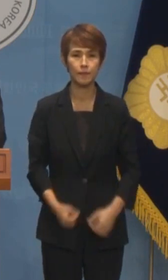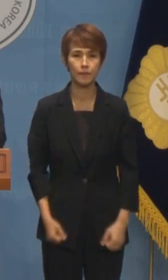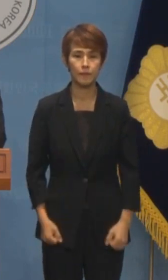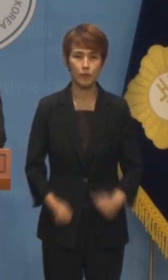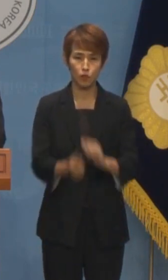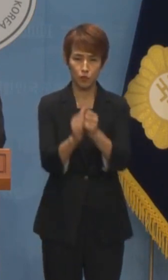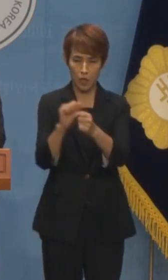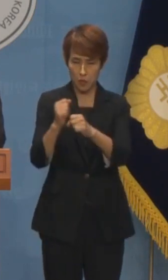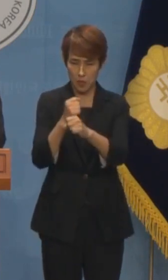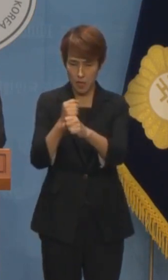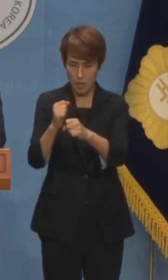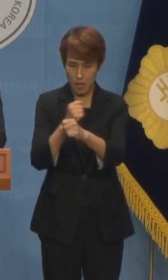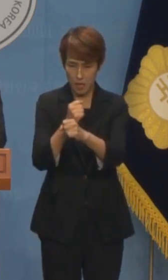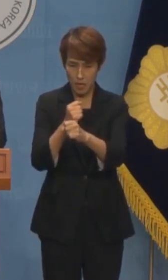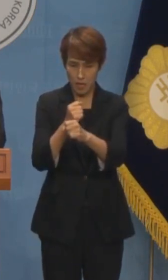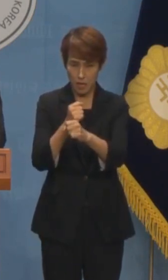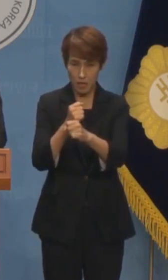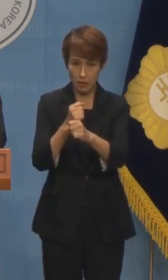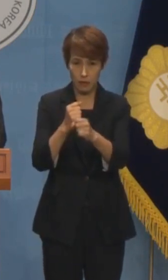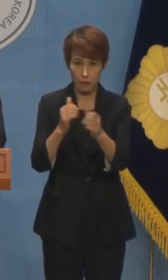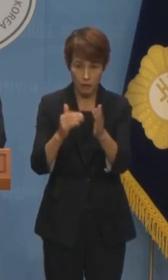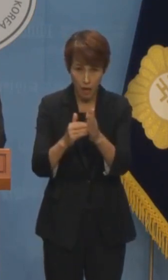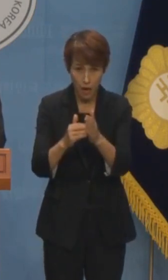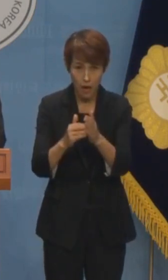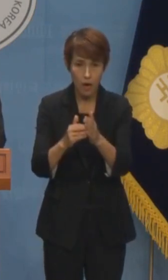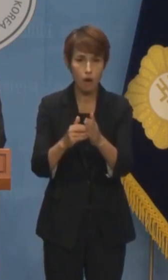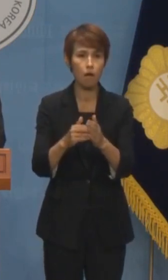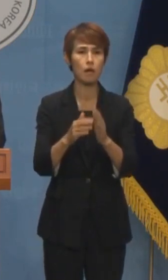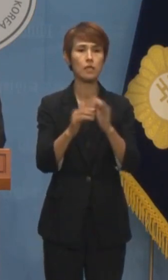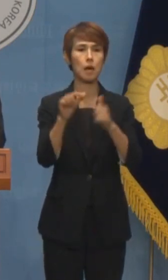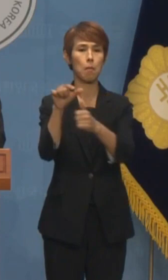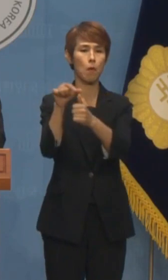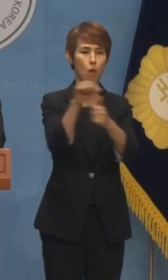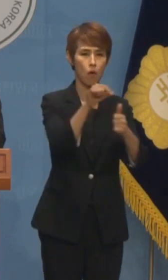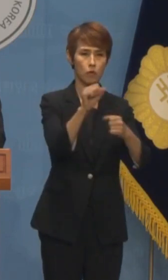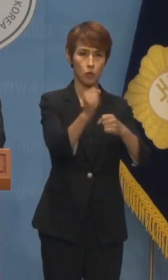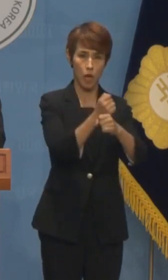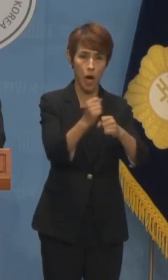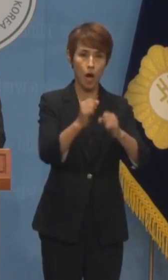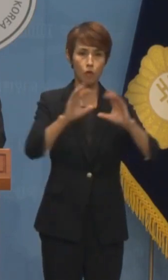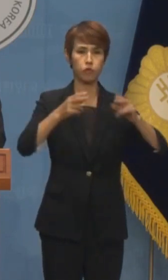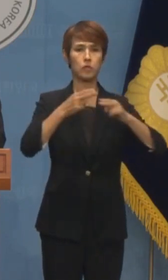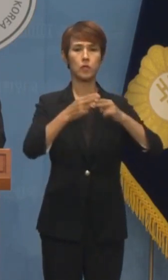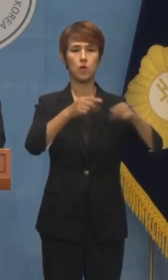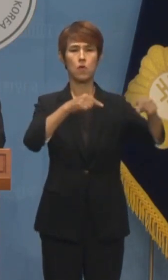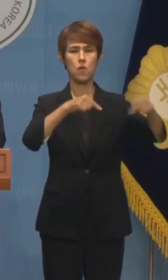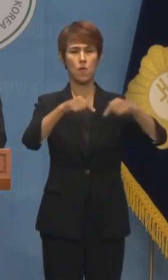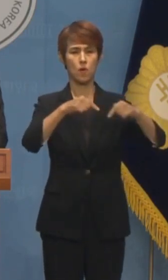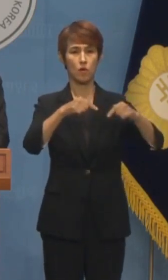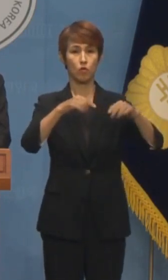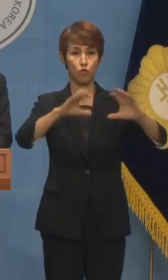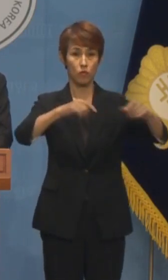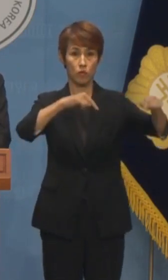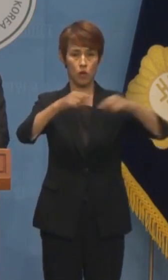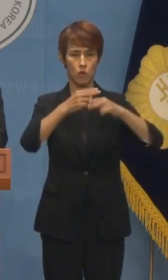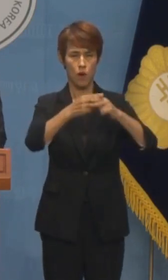주가 조작만 한 줄 알았더니 이제는 인사조작, 국정농단을 의심할 수밖에 없습니다.